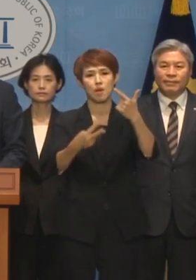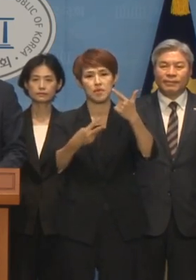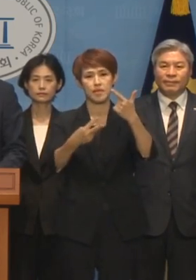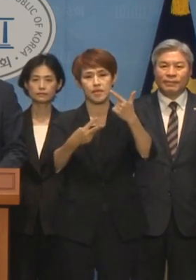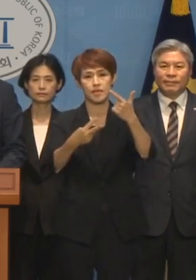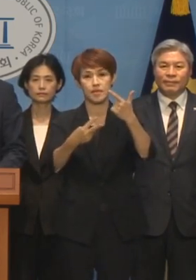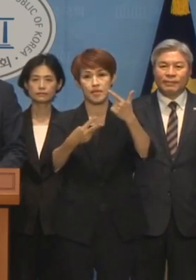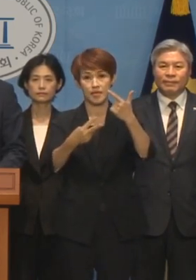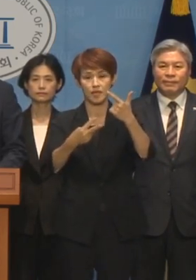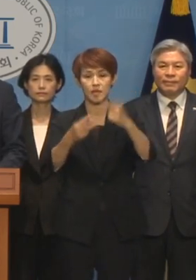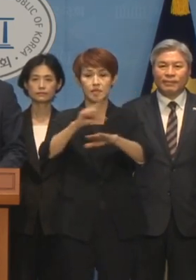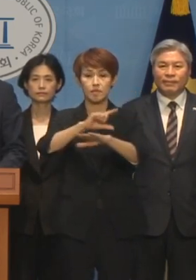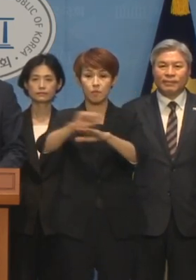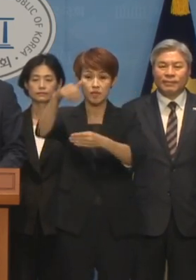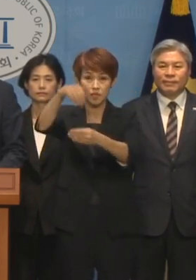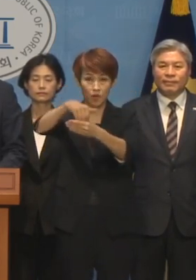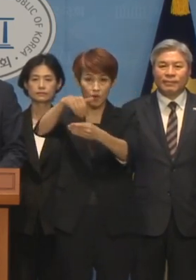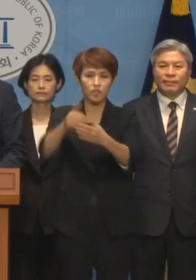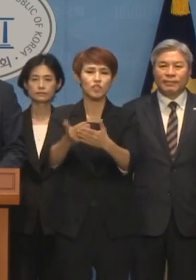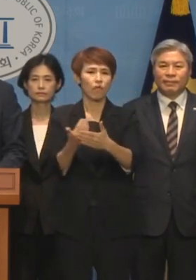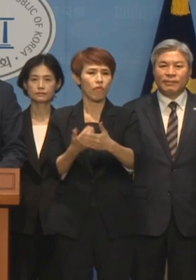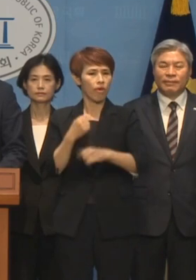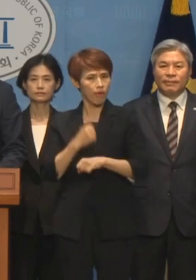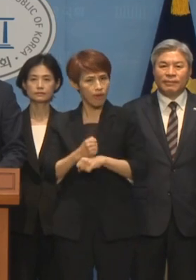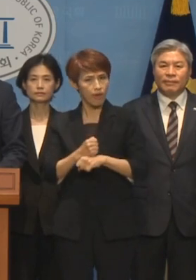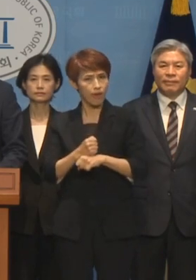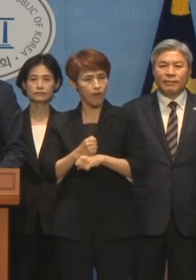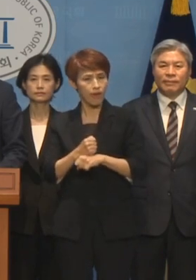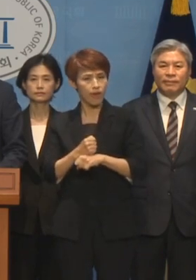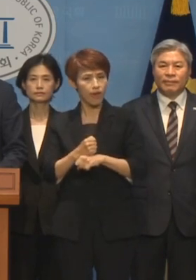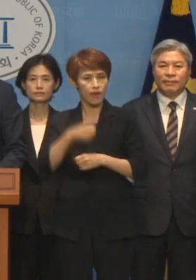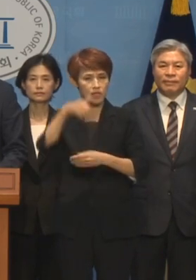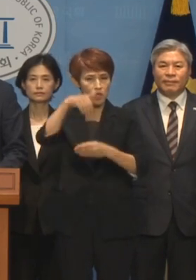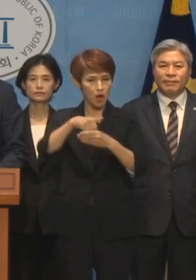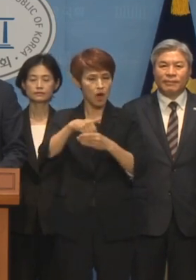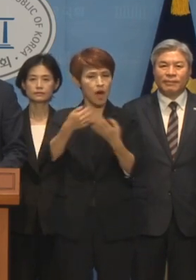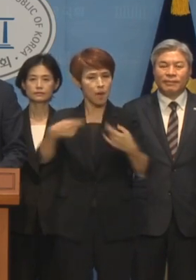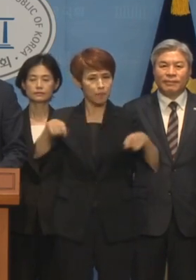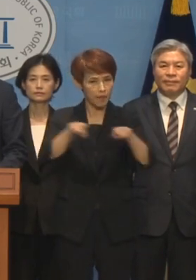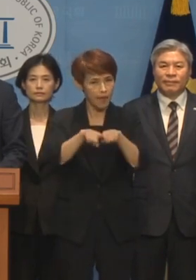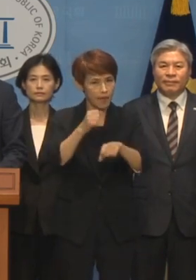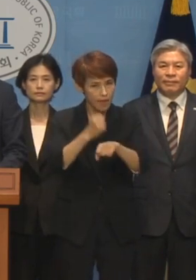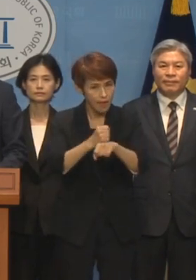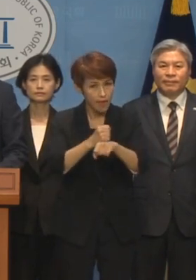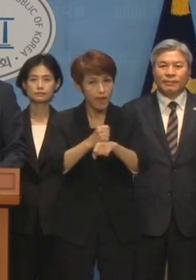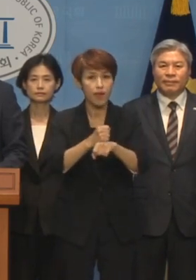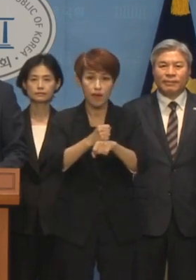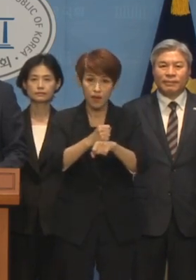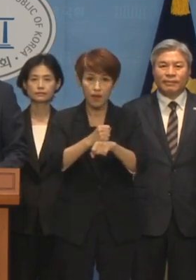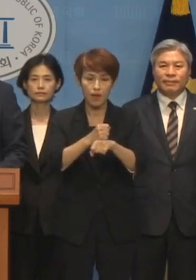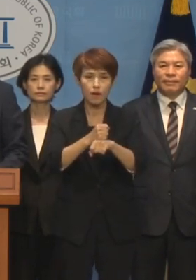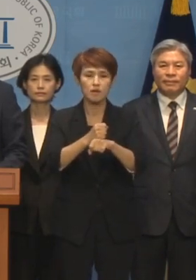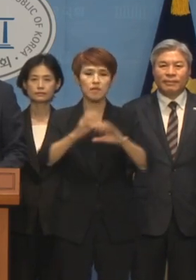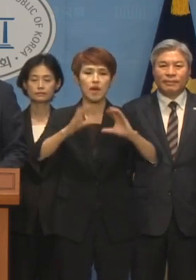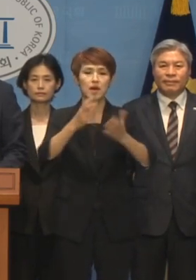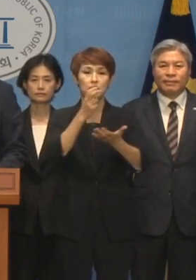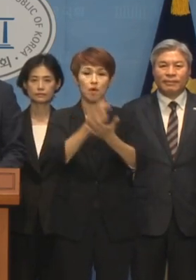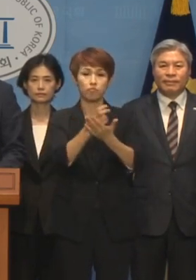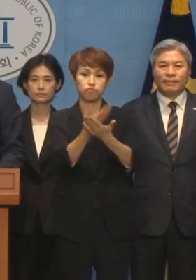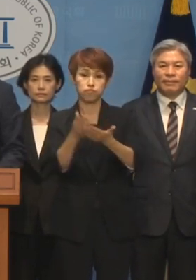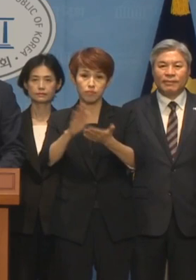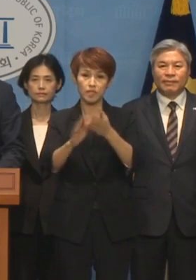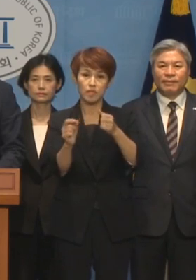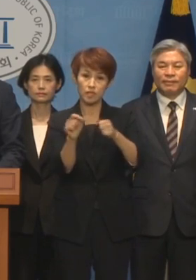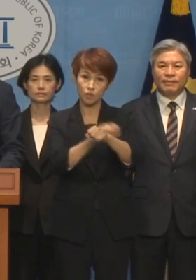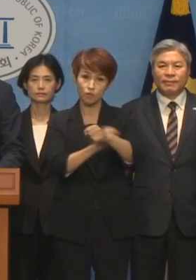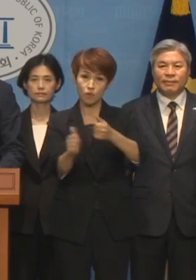예정된 지방선거 전에 할지 지방선거와 함께 실시할지는 개헌특위에서 논의하면